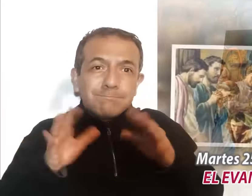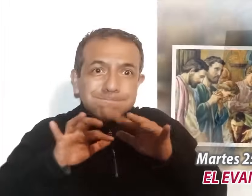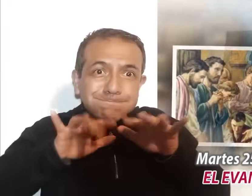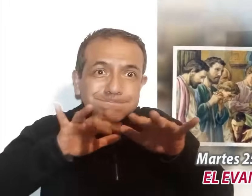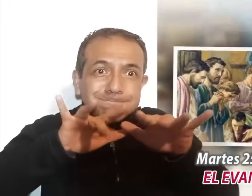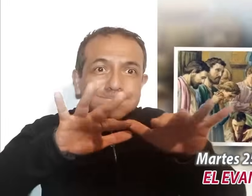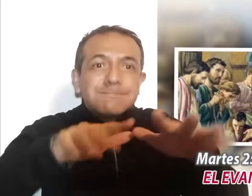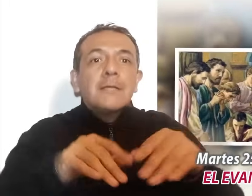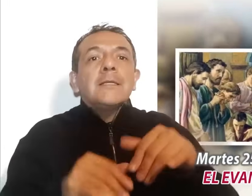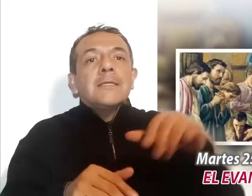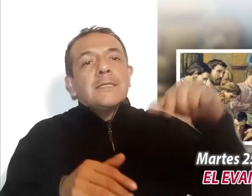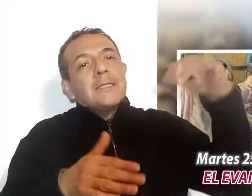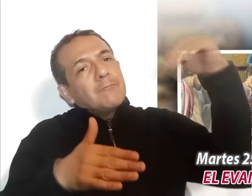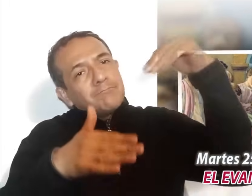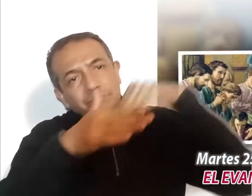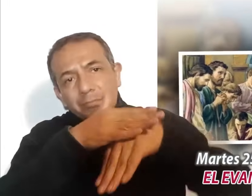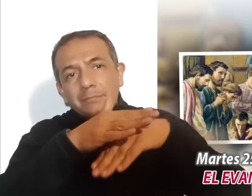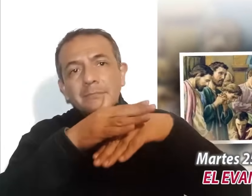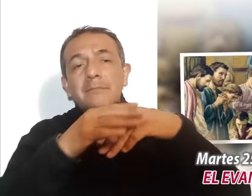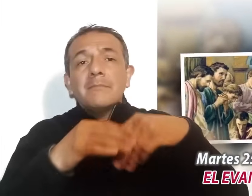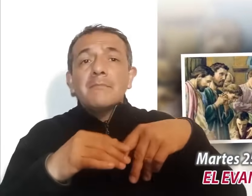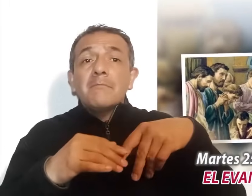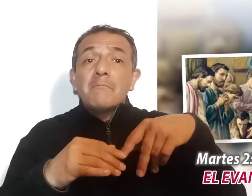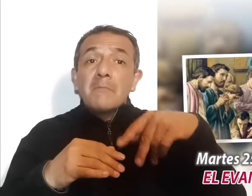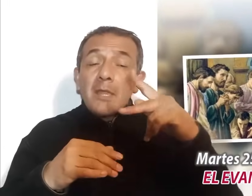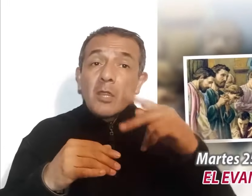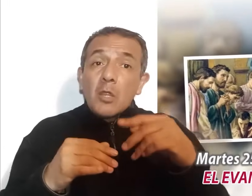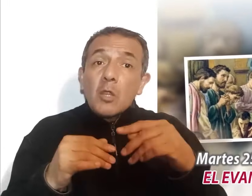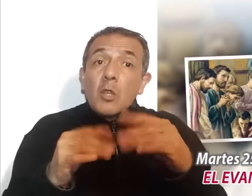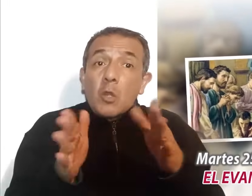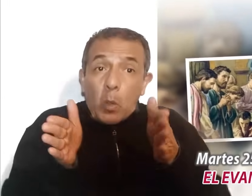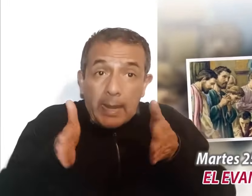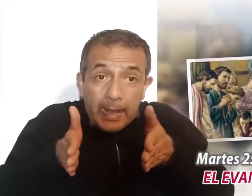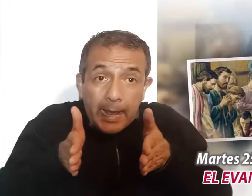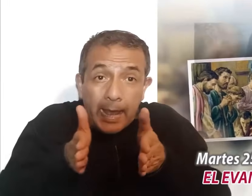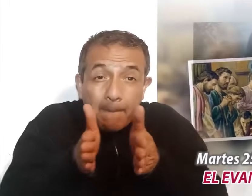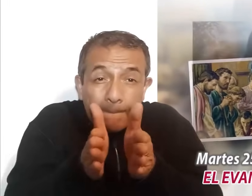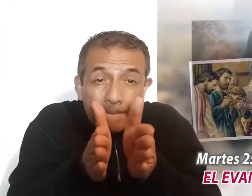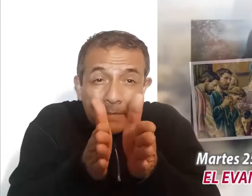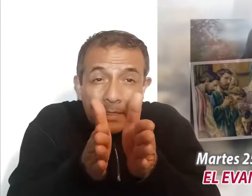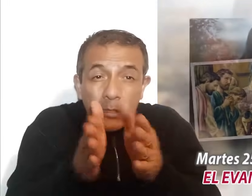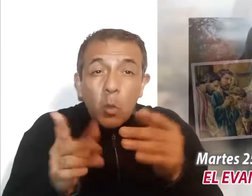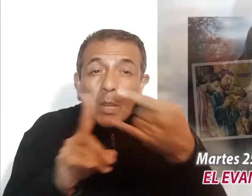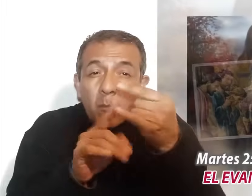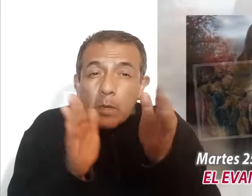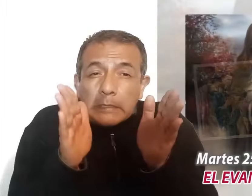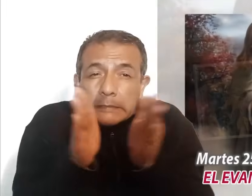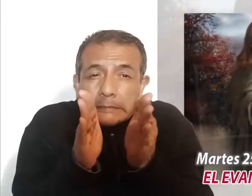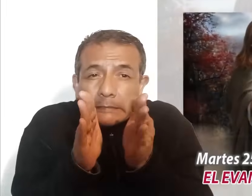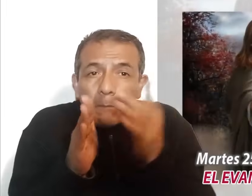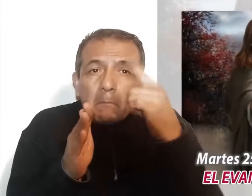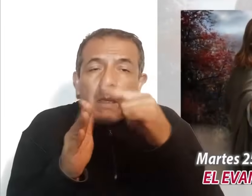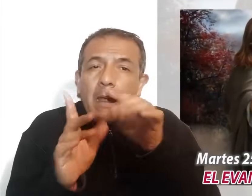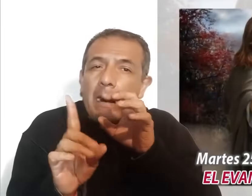él. Pero qué estrecha es la puerta y qué angosto el camino que conduce a la vida, y